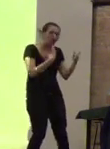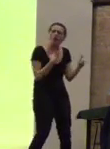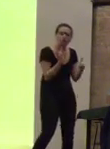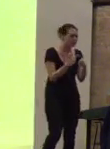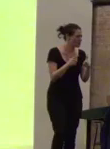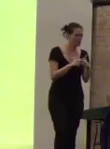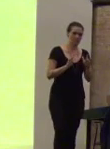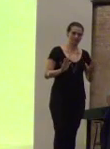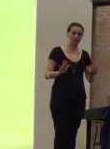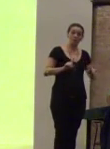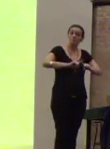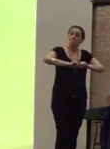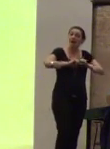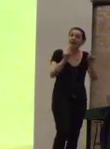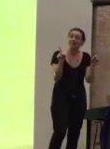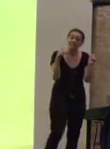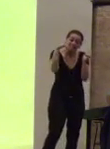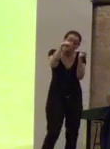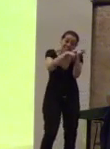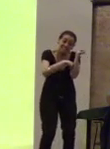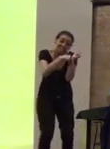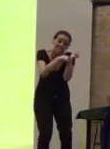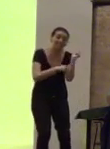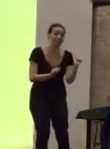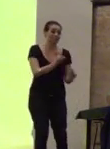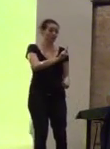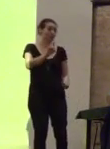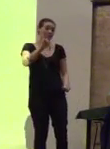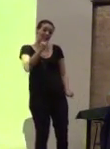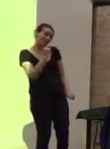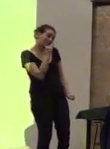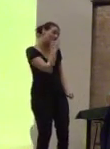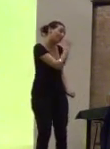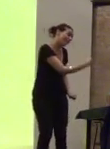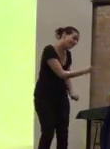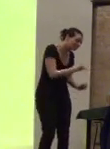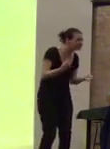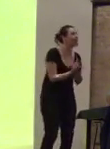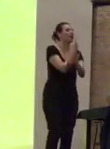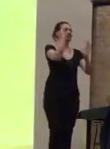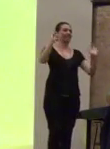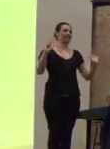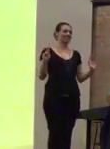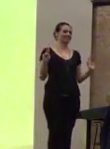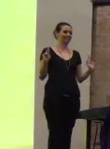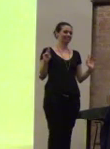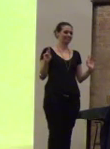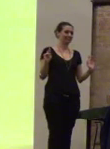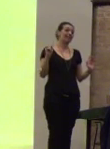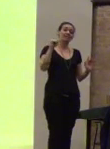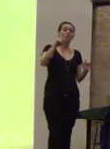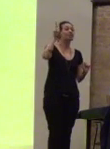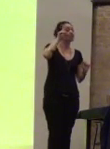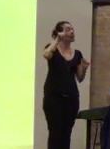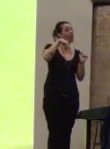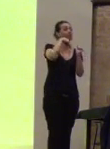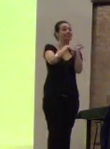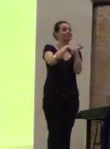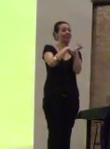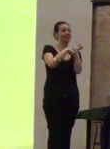brincam com o vento, não há problema. Mas qual é o segredo? É não poder falar o nome dele, que isso pode acontecer.